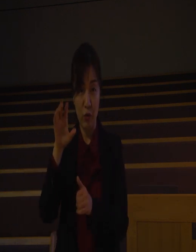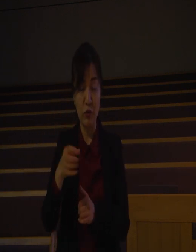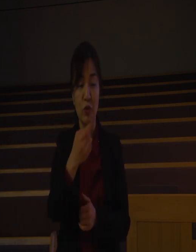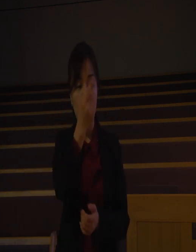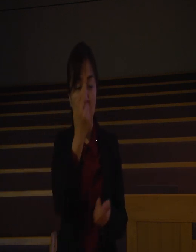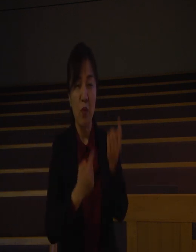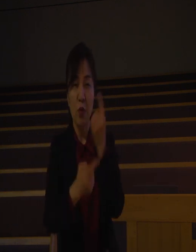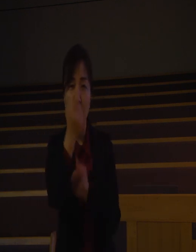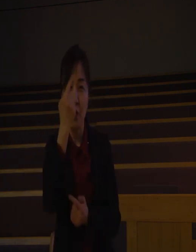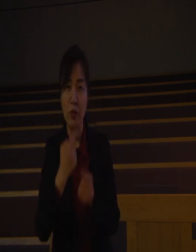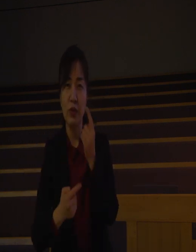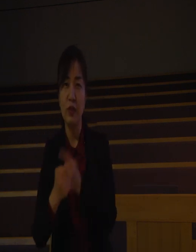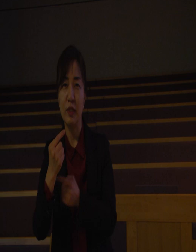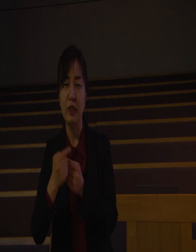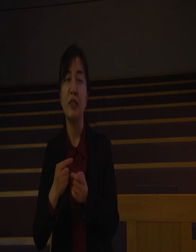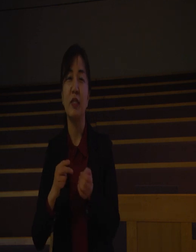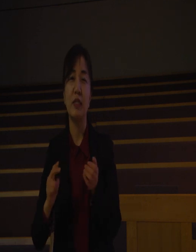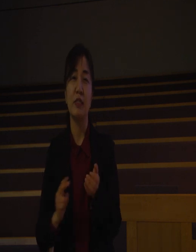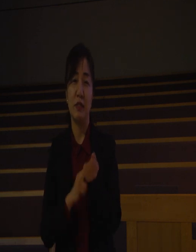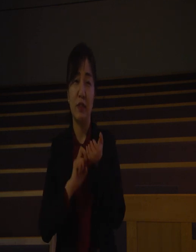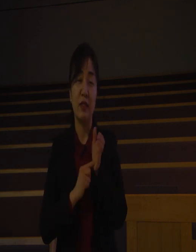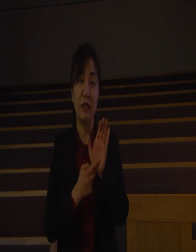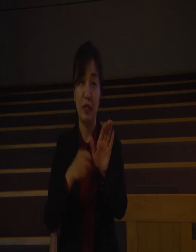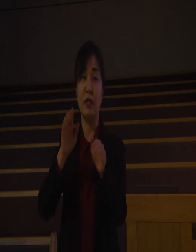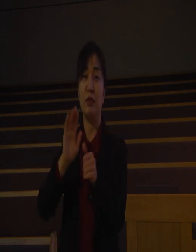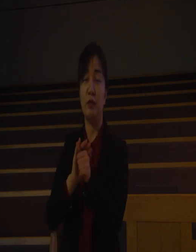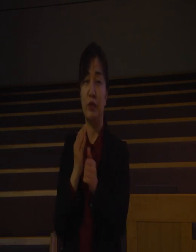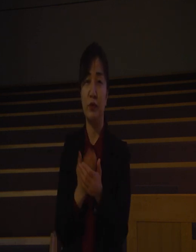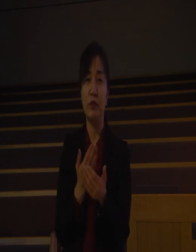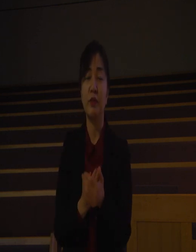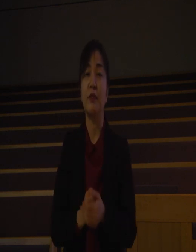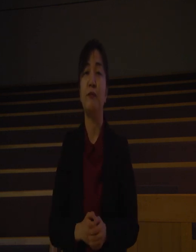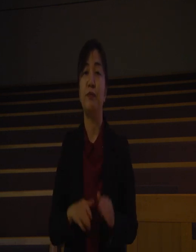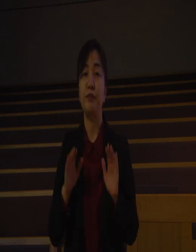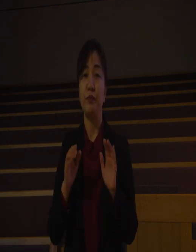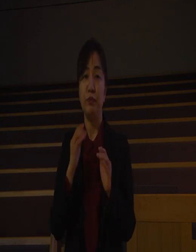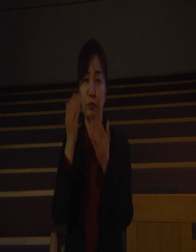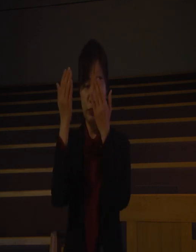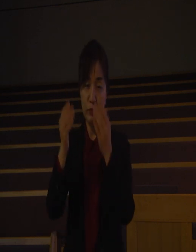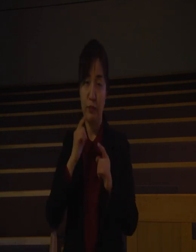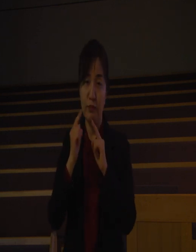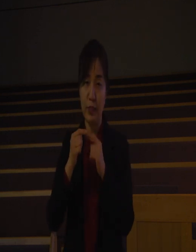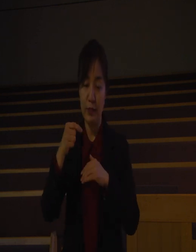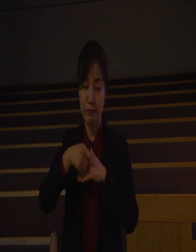나오는 그러한 역사가 펼쳐지게 하여 주시옵소서. 오늘도 주신